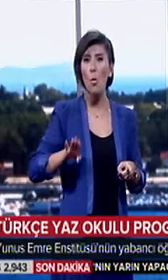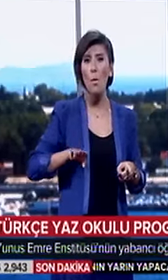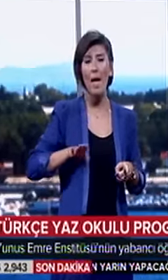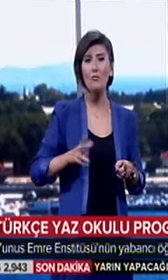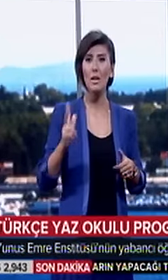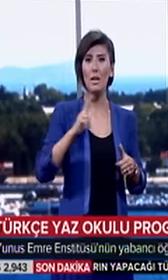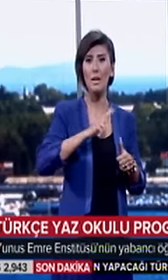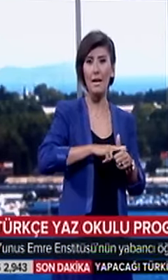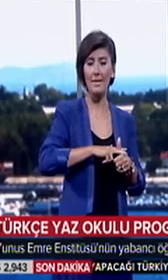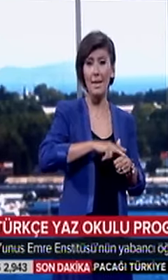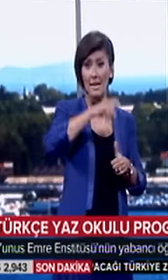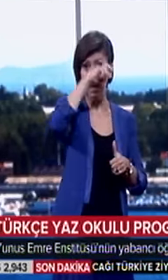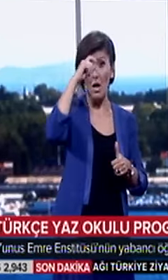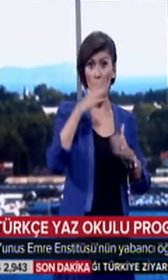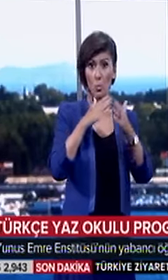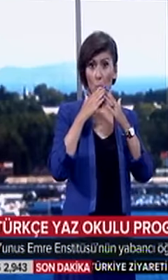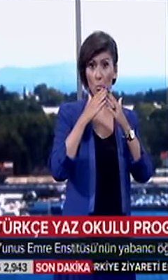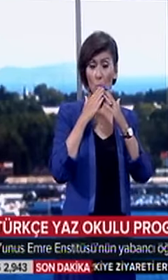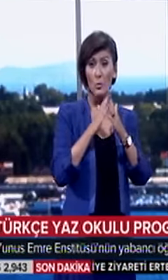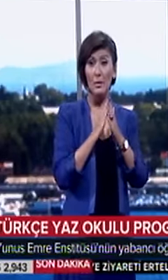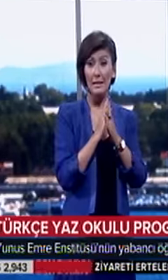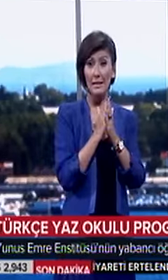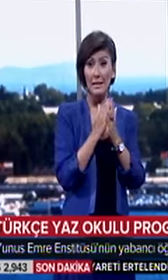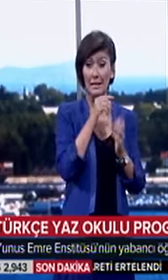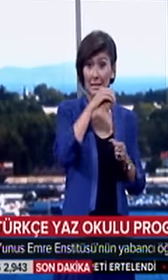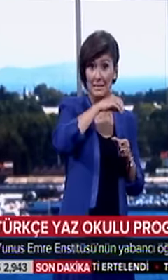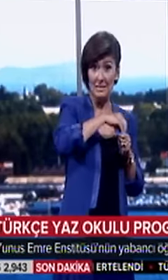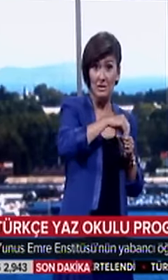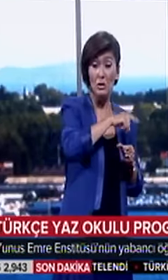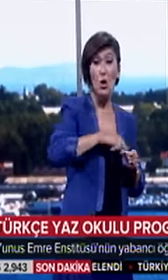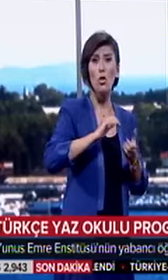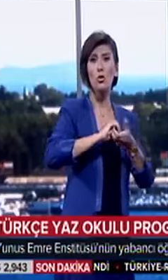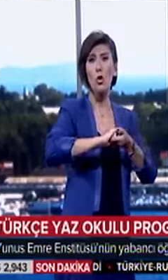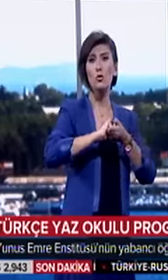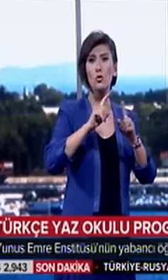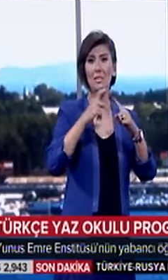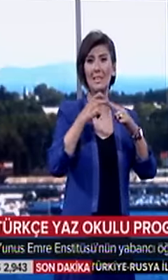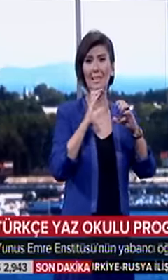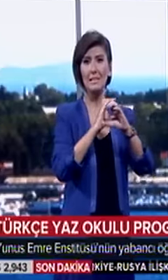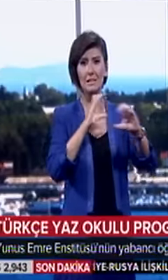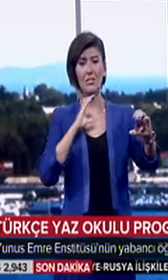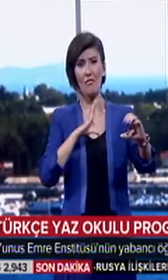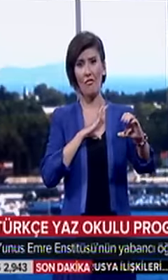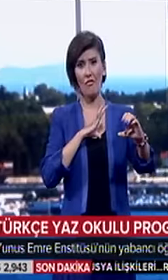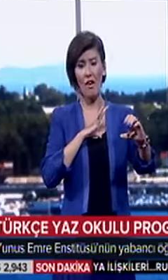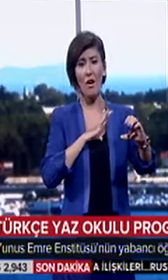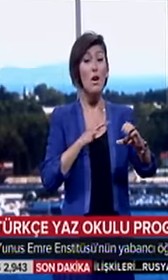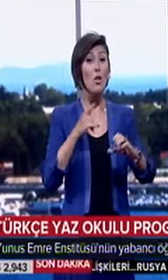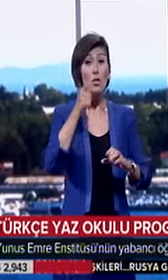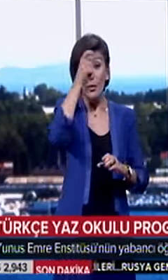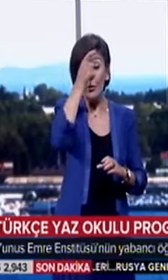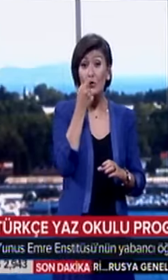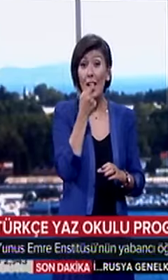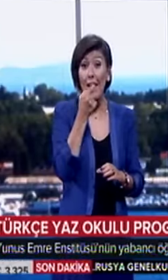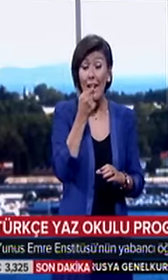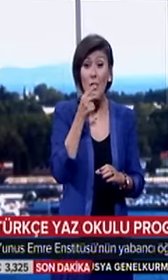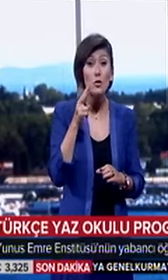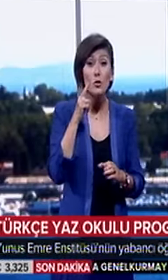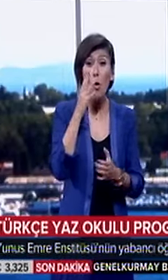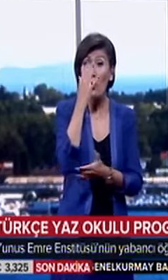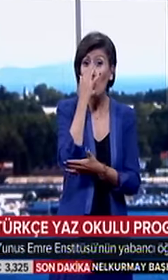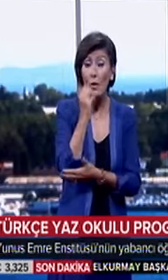Okulu programı kapsamında Dostluk Tırı da il il gezdi. Dostluk Tırı ve Türkçe sevdalılarının son durağı İstanbul